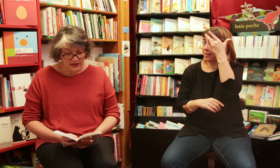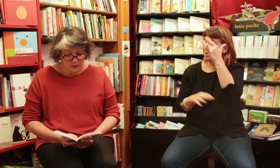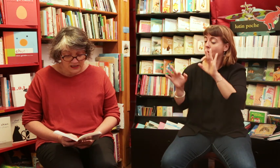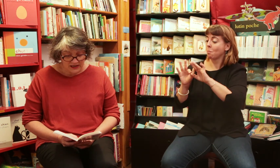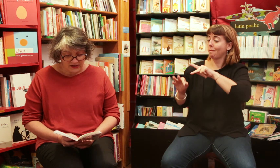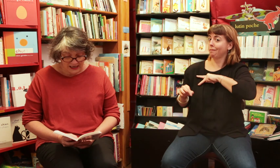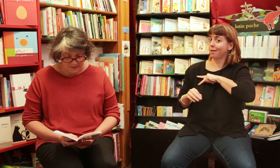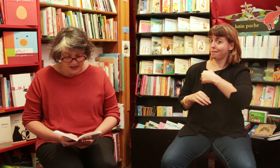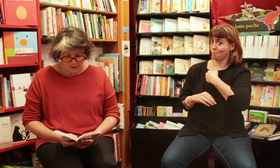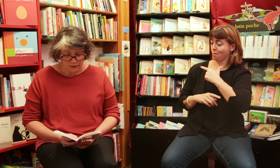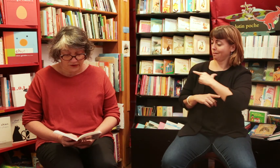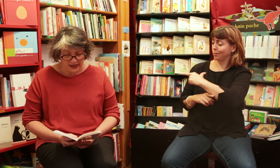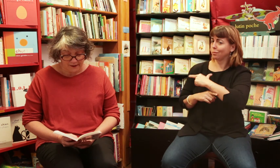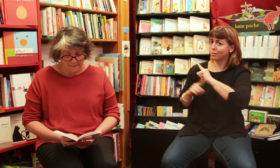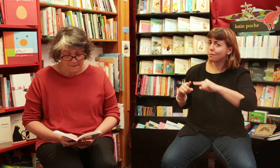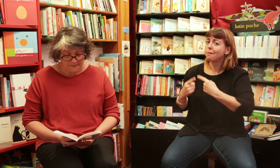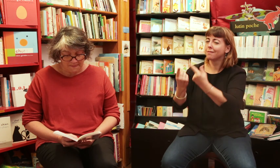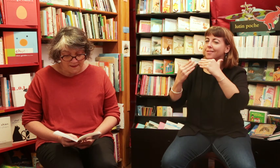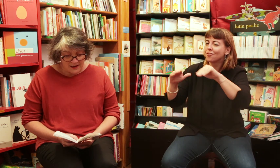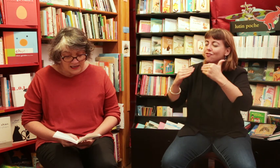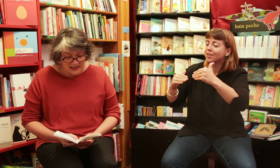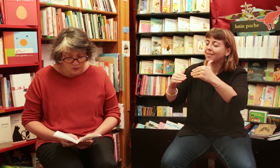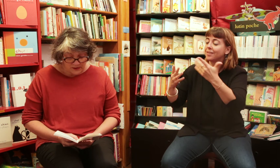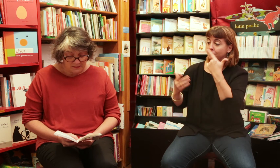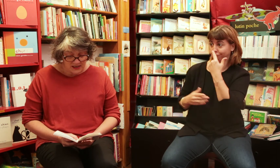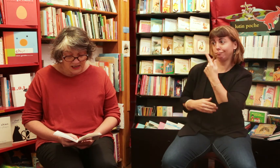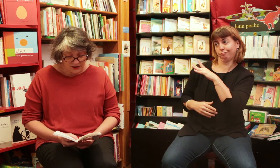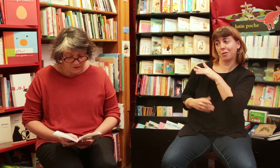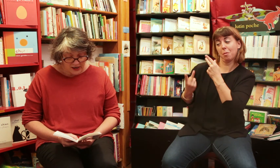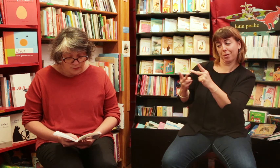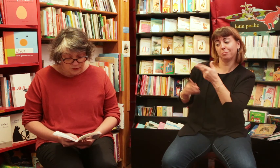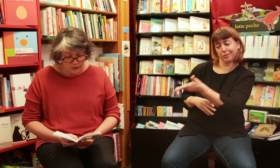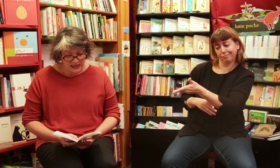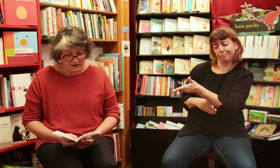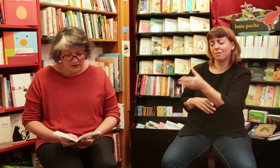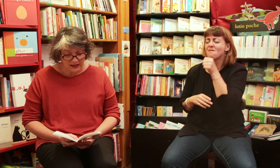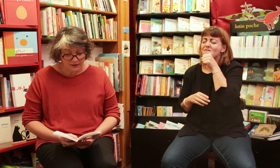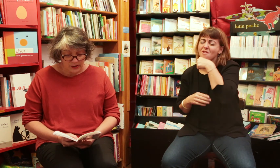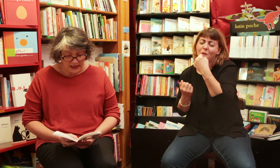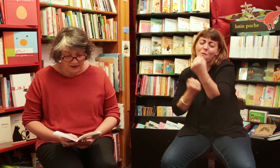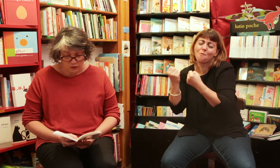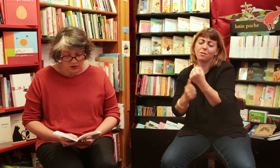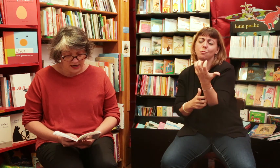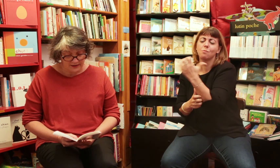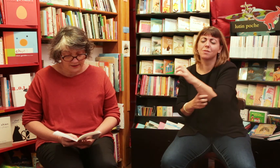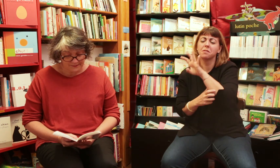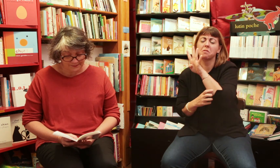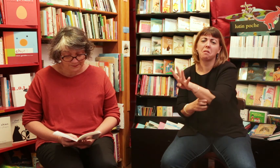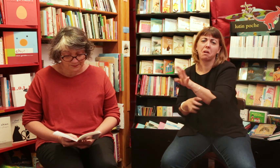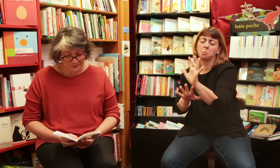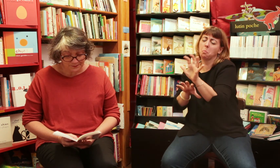quand on va se baigner avec Camille, mon frère. Il a son permis et une vieille Peugeot 504 break trop